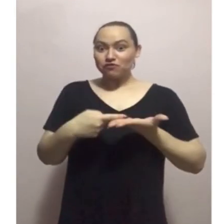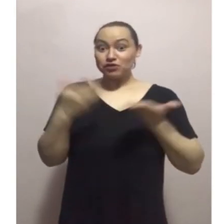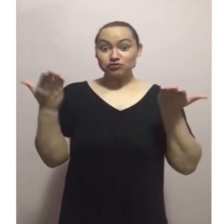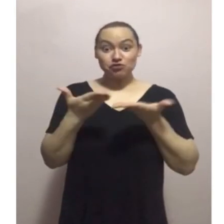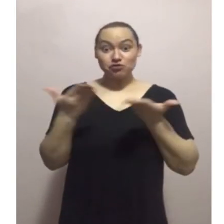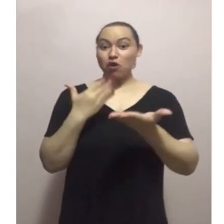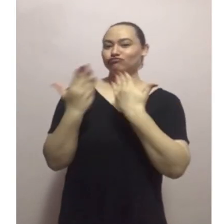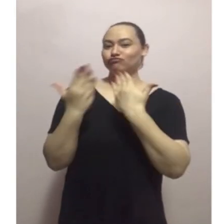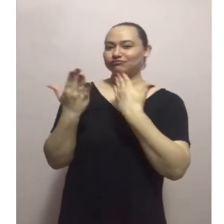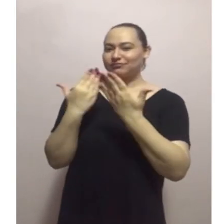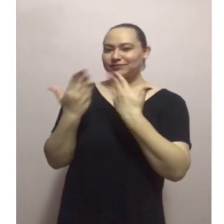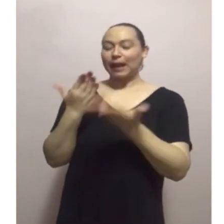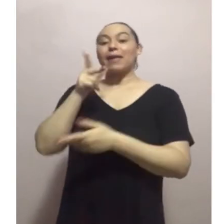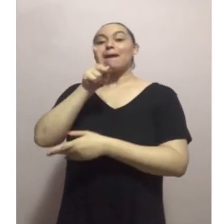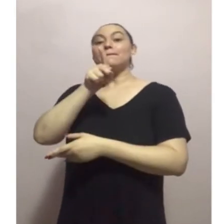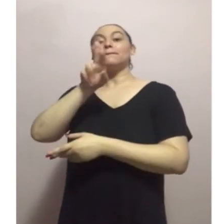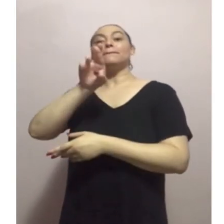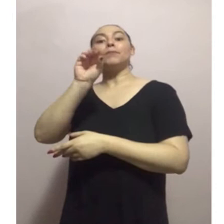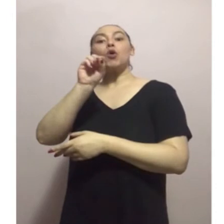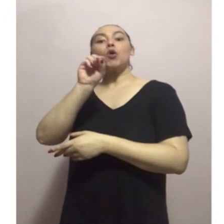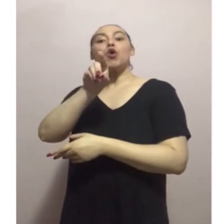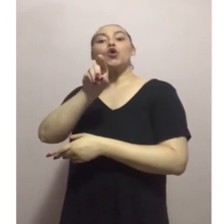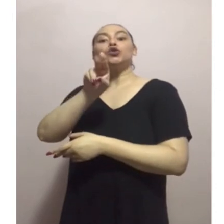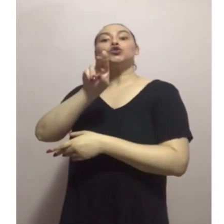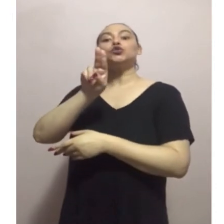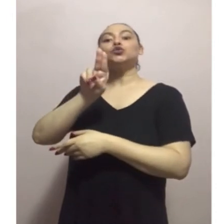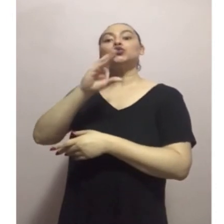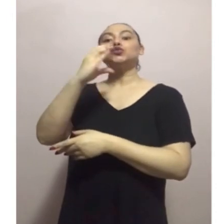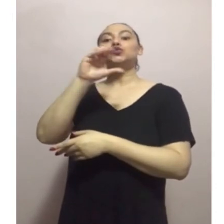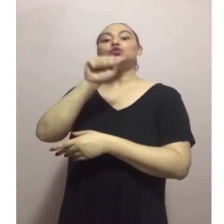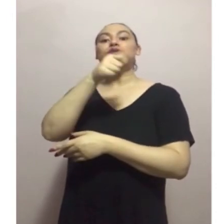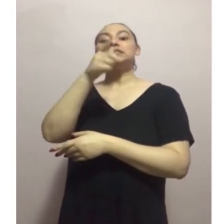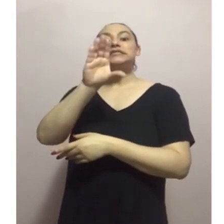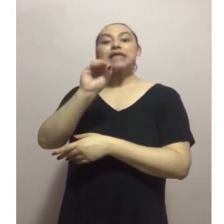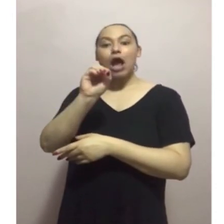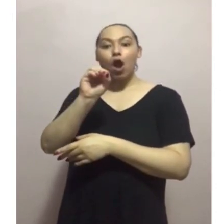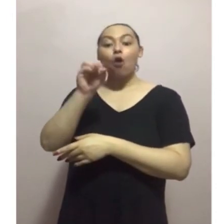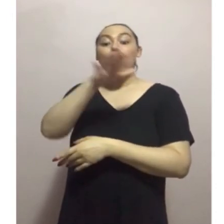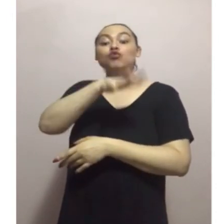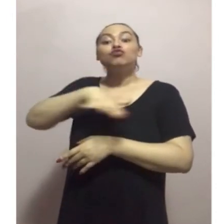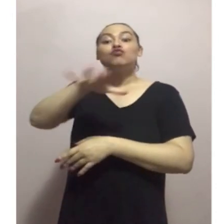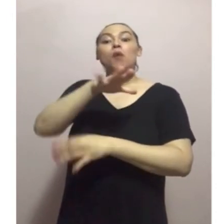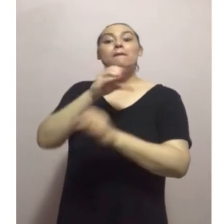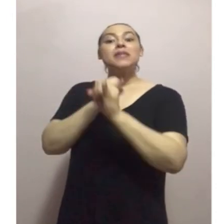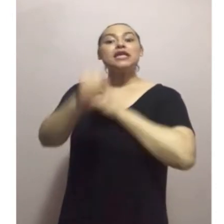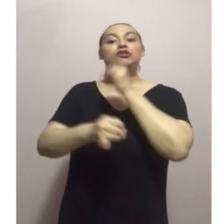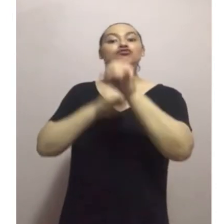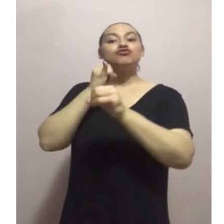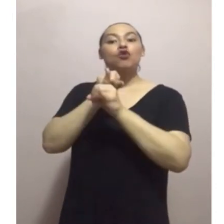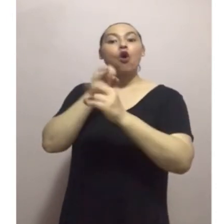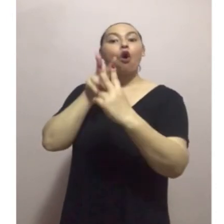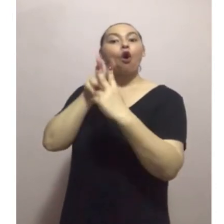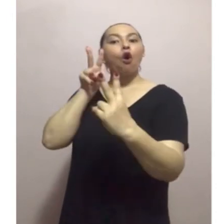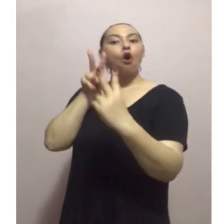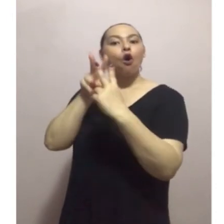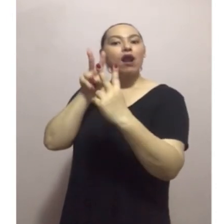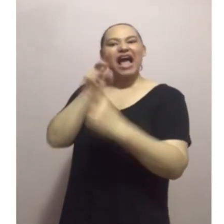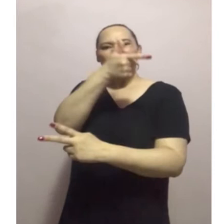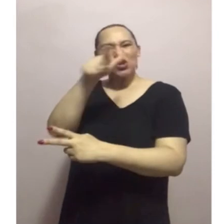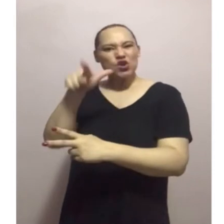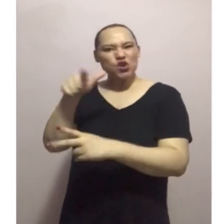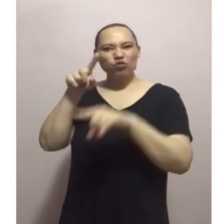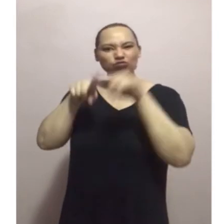nosso papo de hoje vai ser sobre produção de espetáculos no ambiente online, web e outros